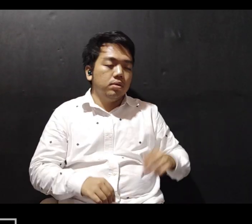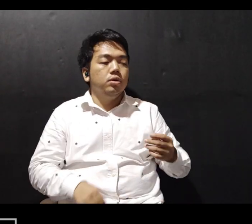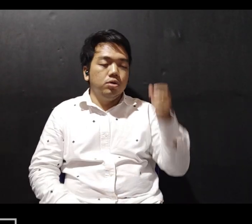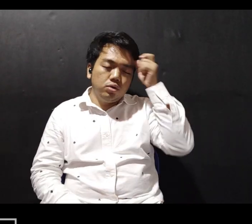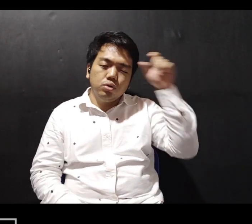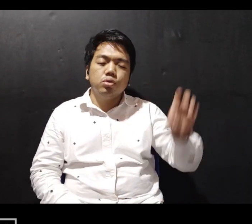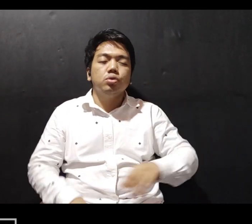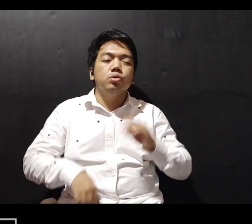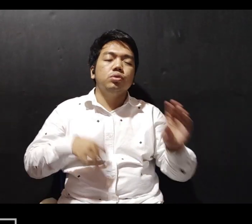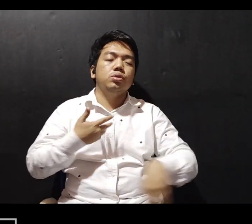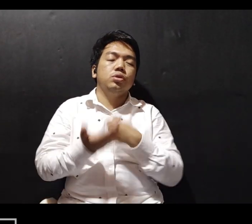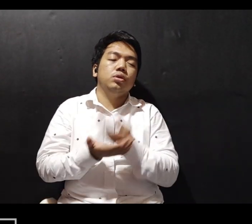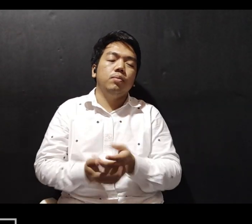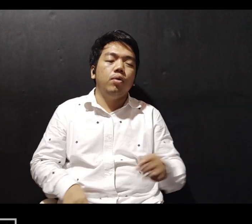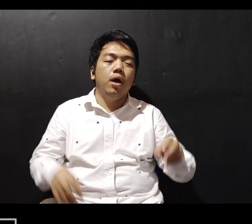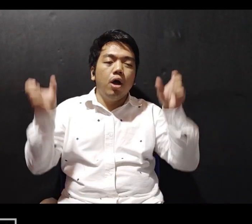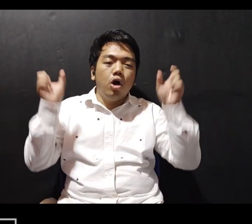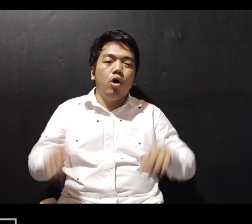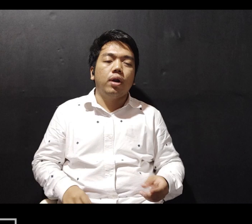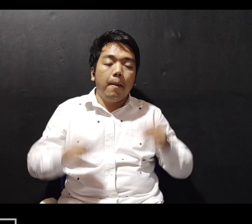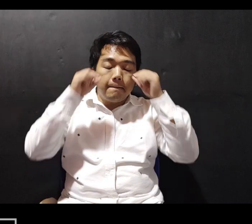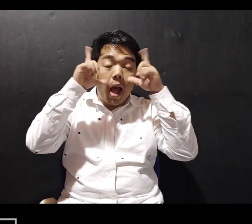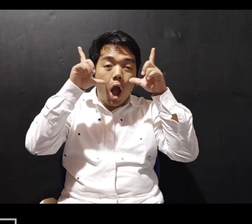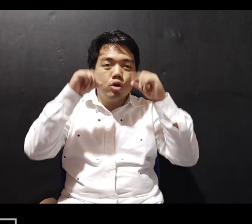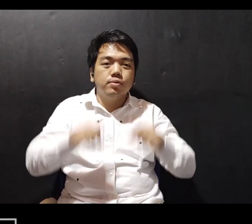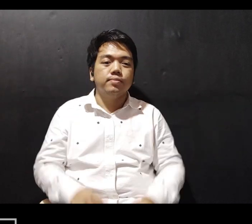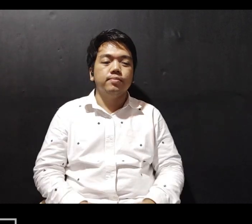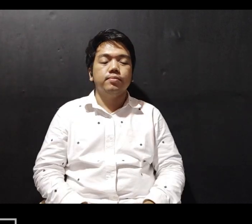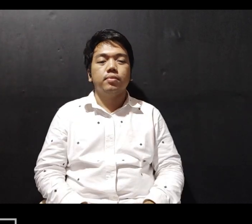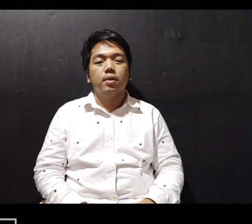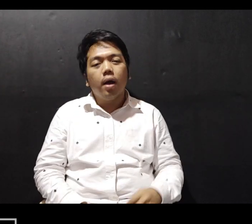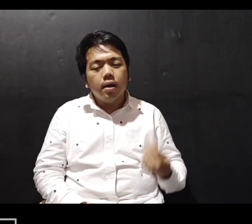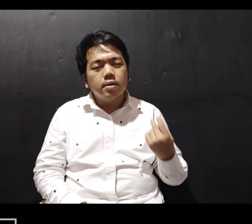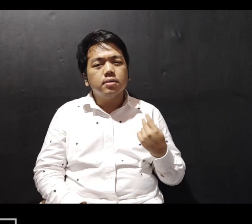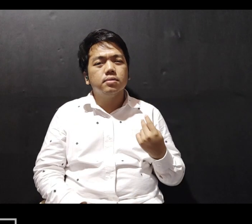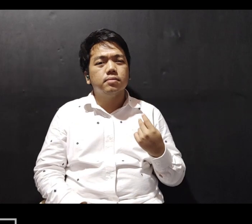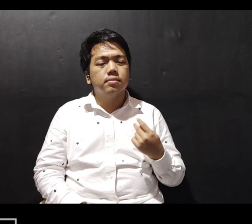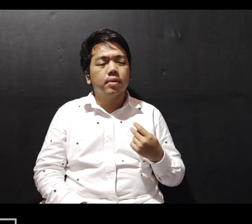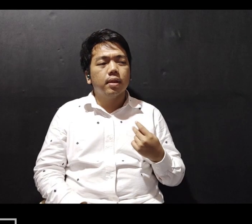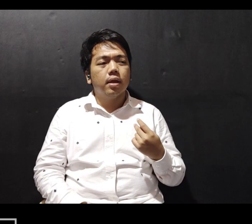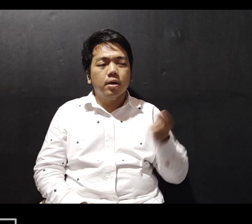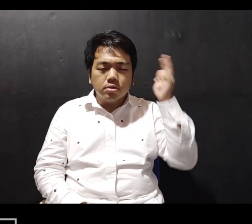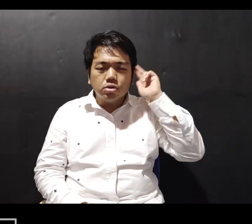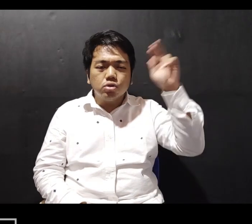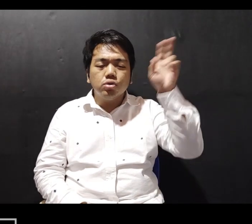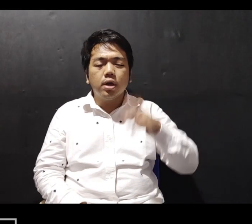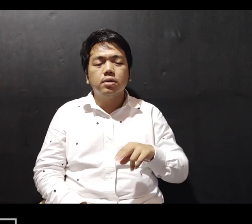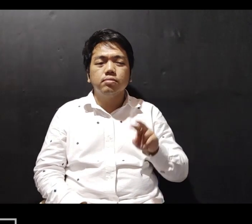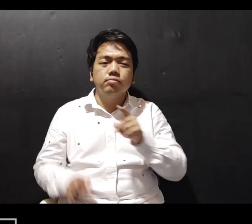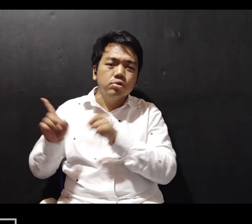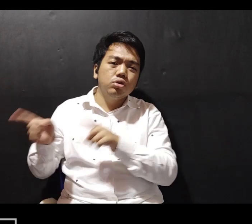diperintahkan. Dan begitu pula bagi kita, Tuhan ingin kita mempunyai hati yang menanti di dalam